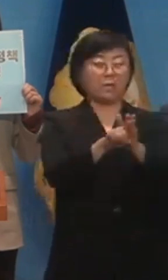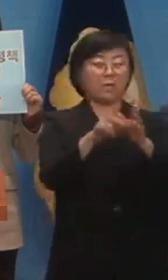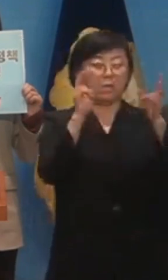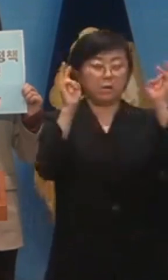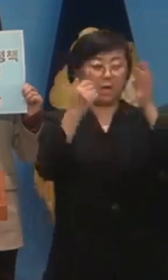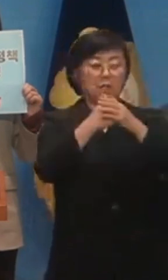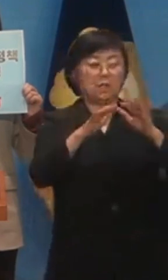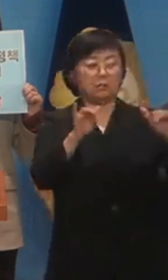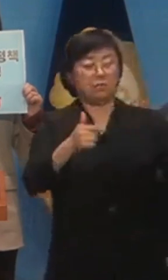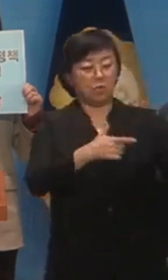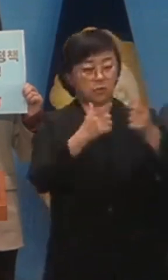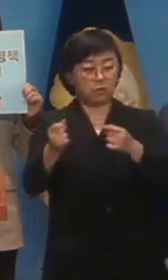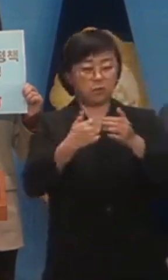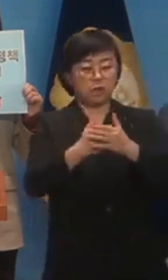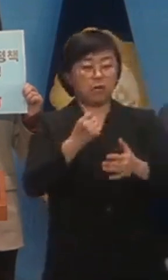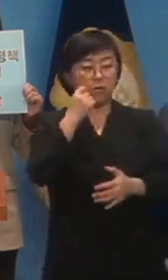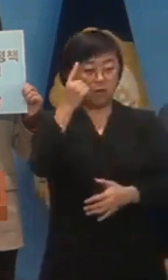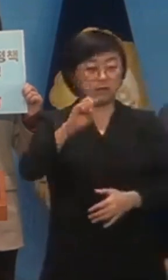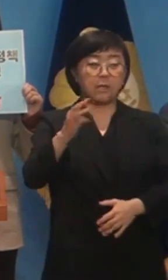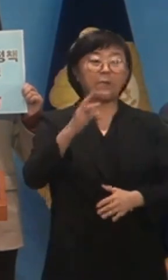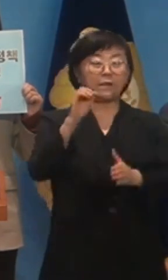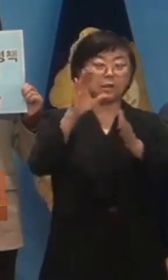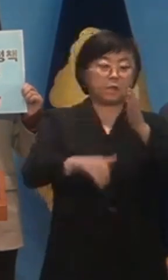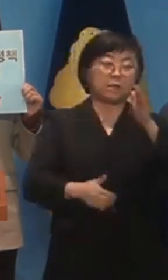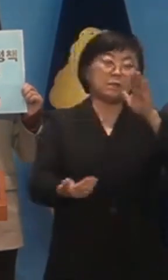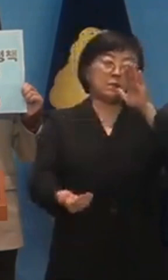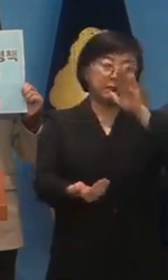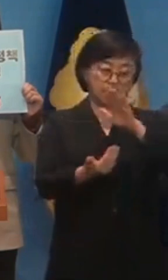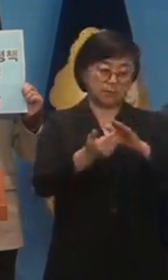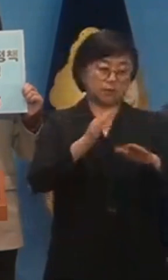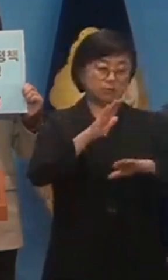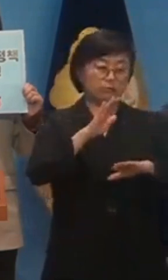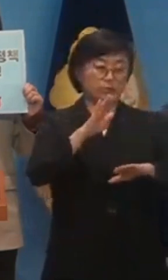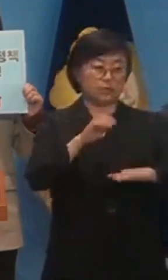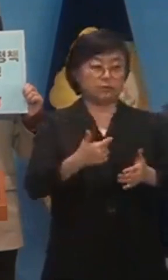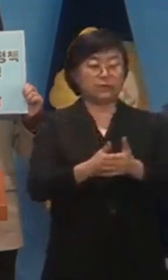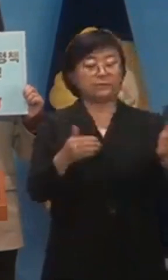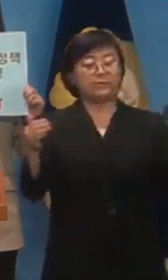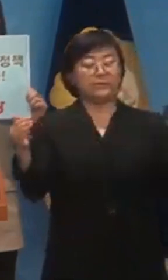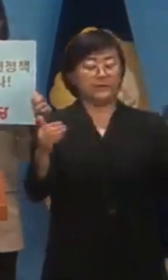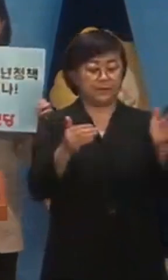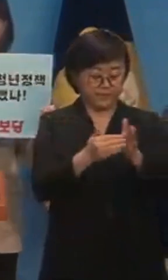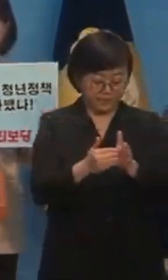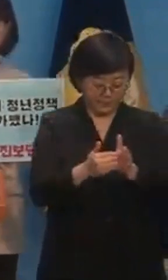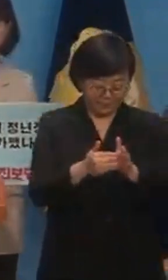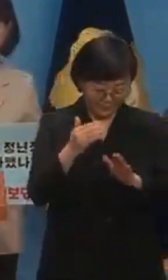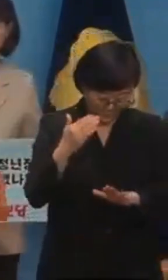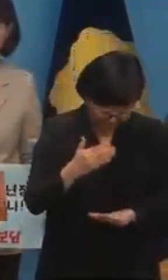직장인 누구나 최소 월 300 시대를 실현해 나가겠습니다. 이상입니다.